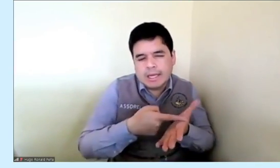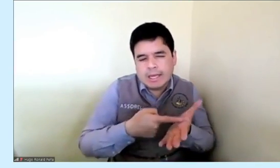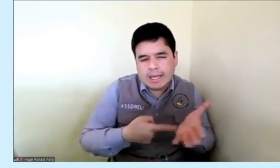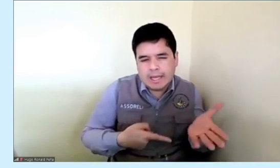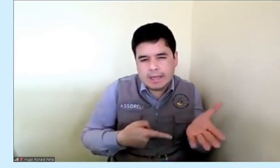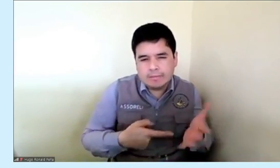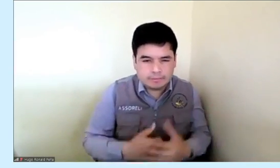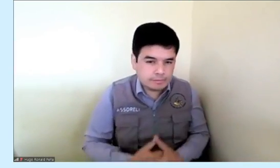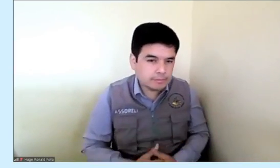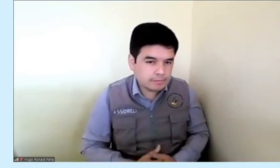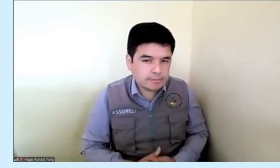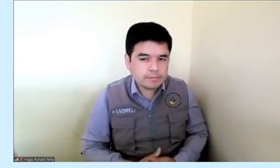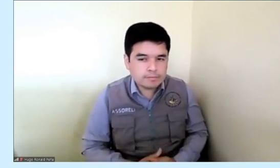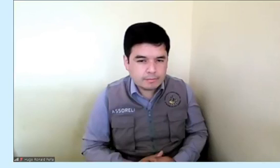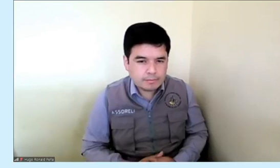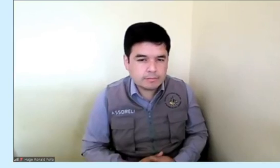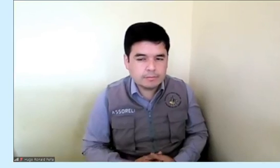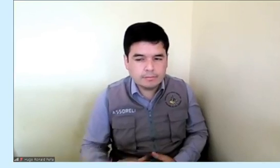la pregunta ¿qué?